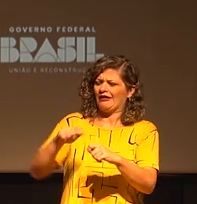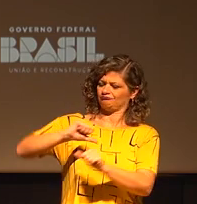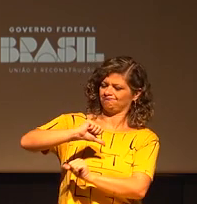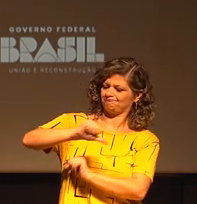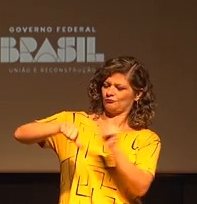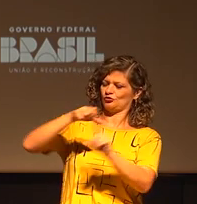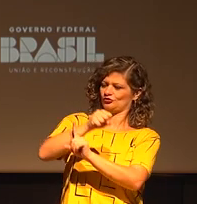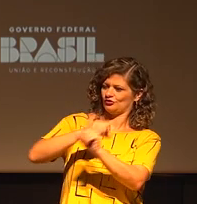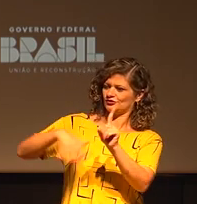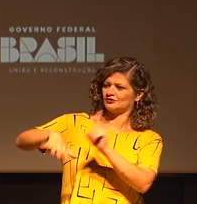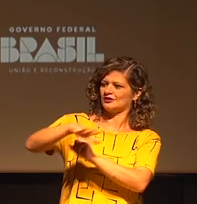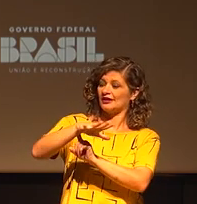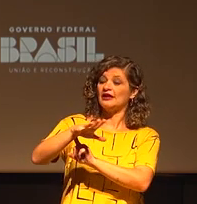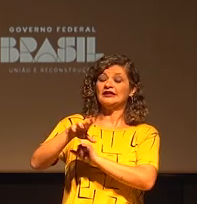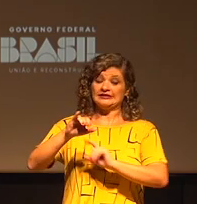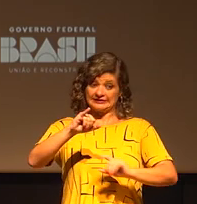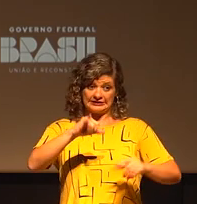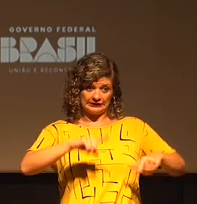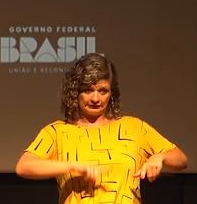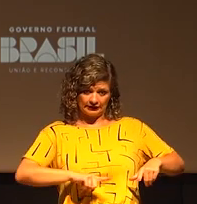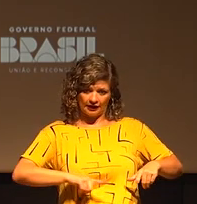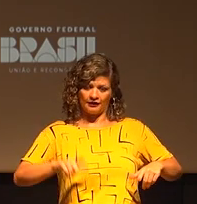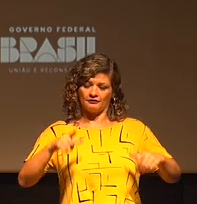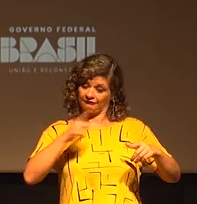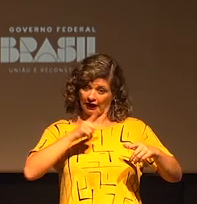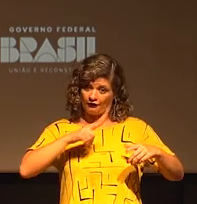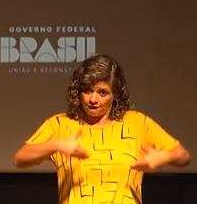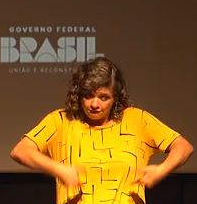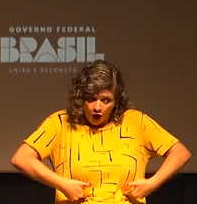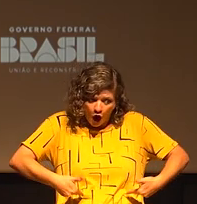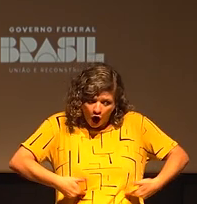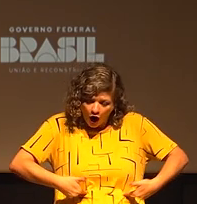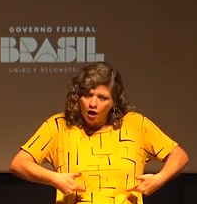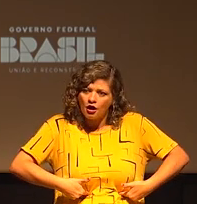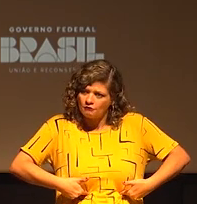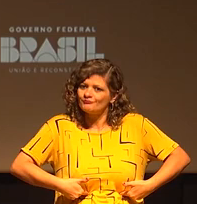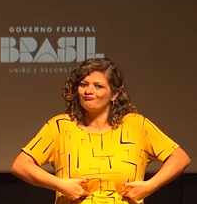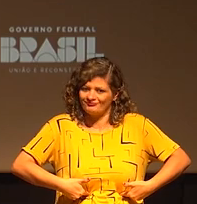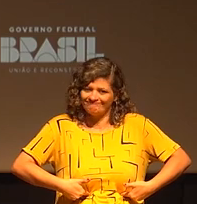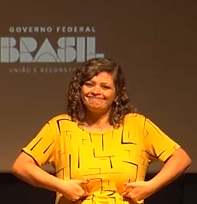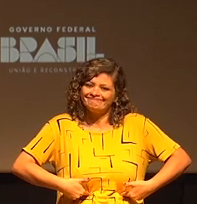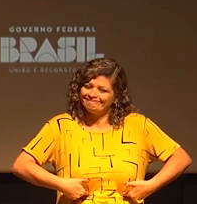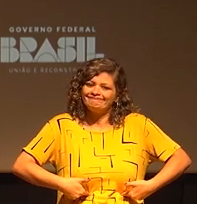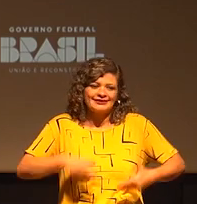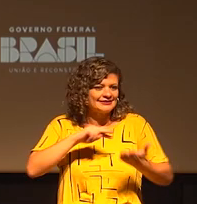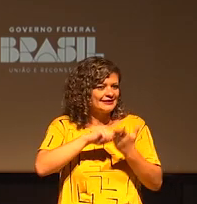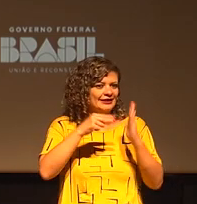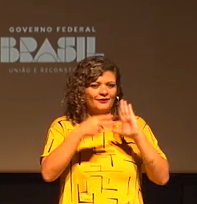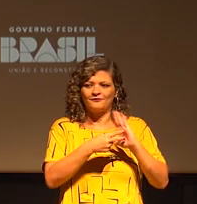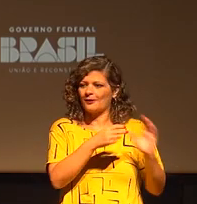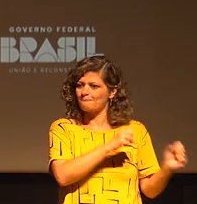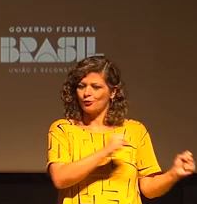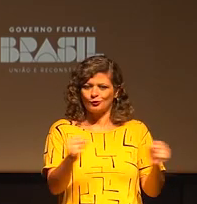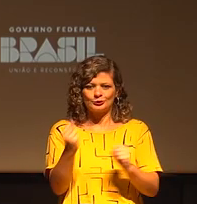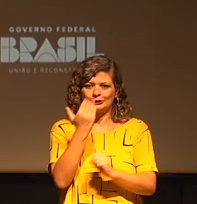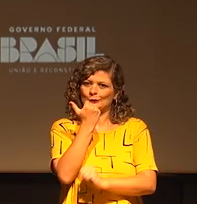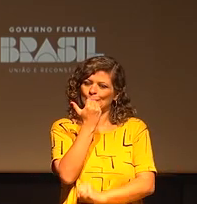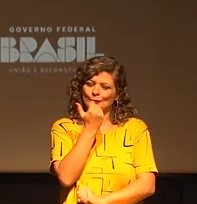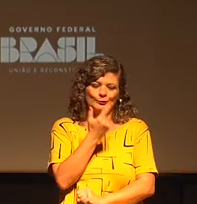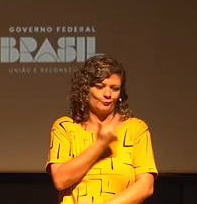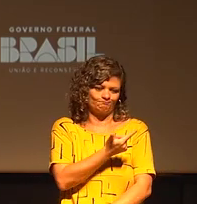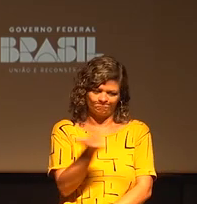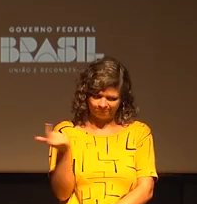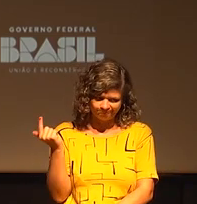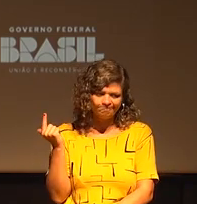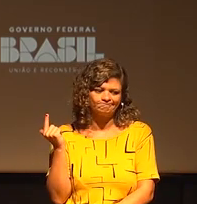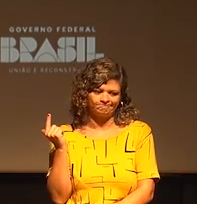é Enquanto existir fome né Eh não vai haver soberania né nesse planeta nessa E